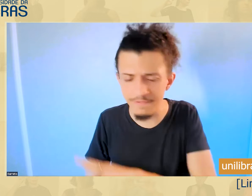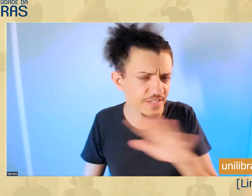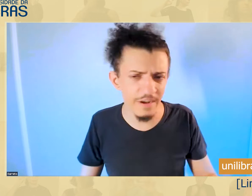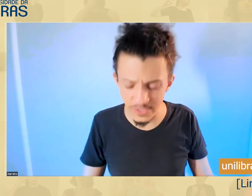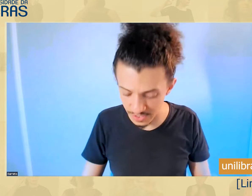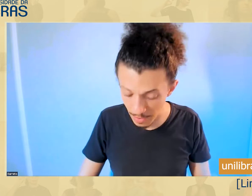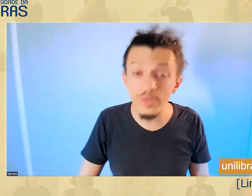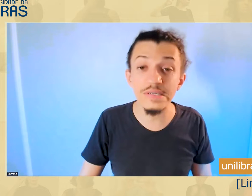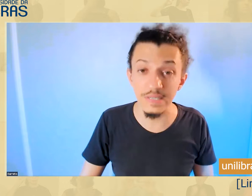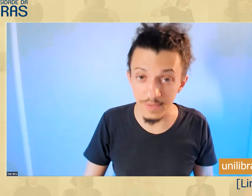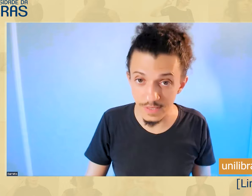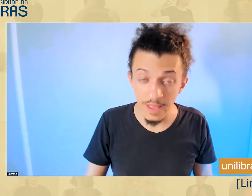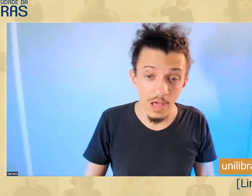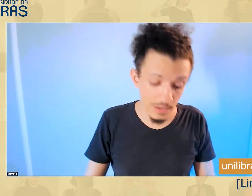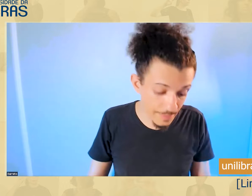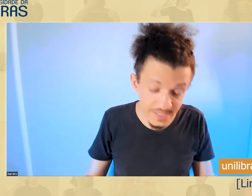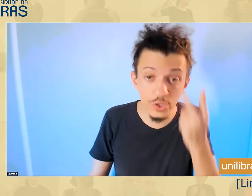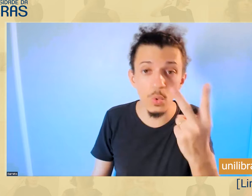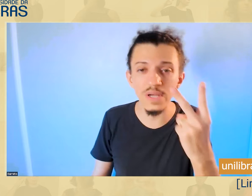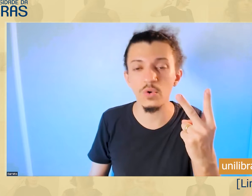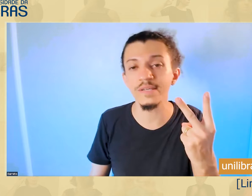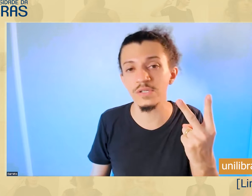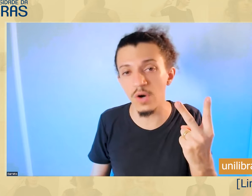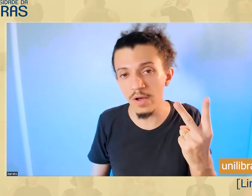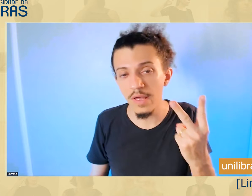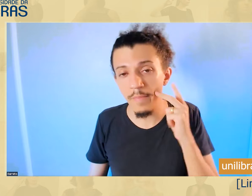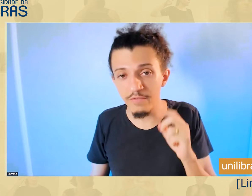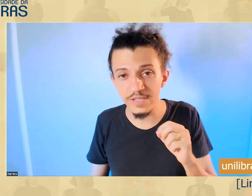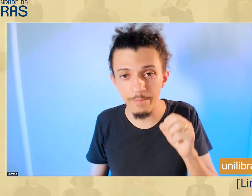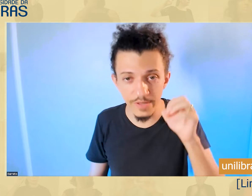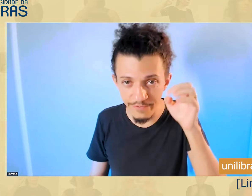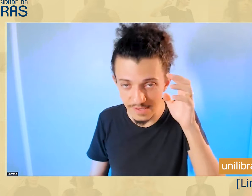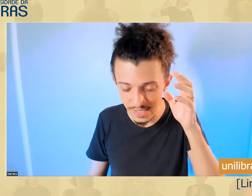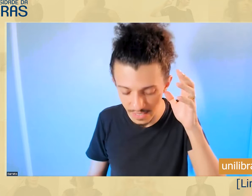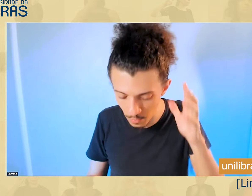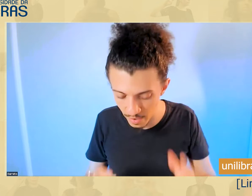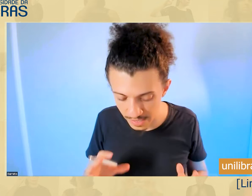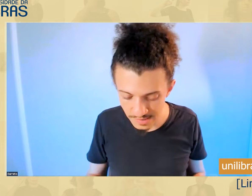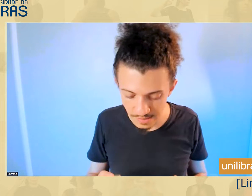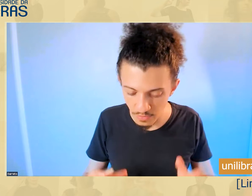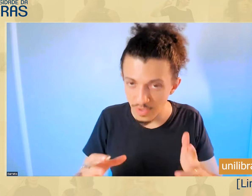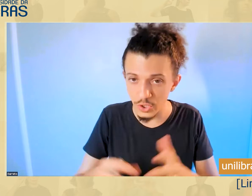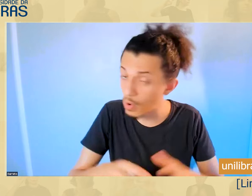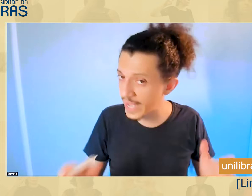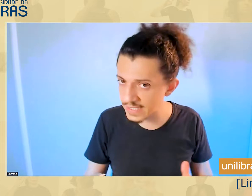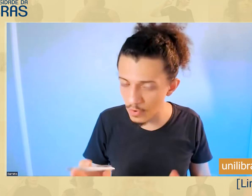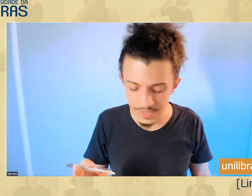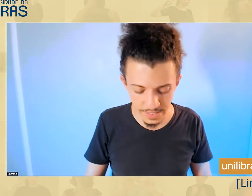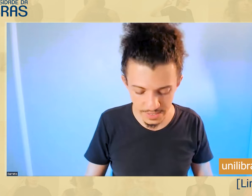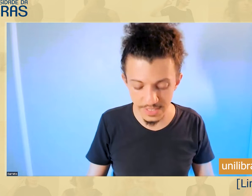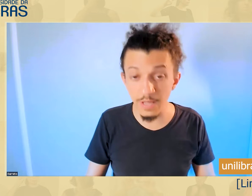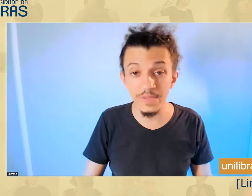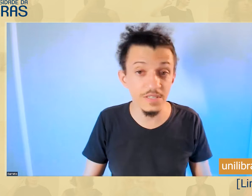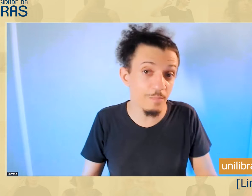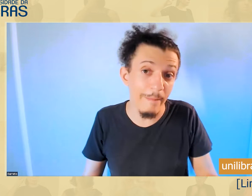Não, definitivamente não. É muito simples. Você precisa de duas coisas só para você poder fazer uma anotação de qualquer sinal que